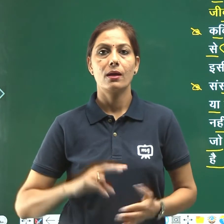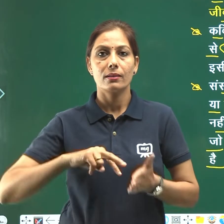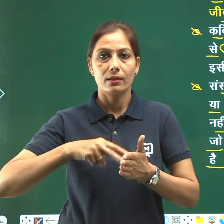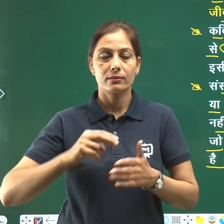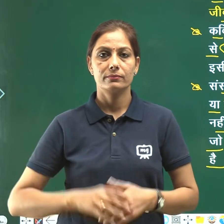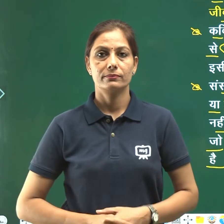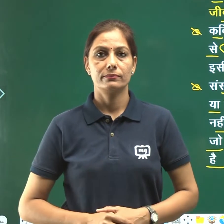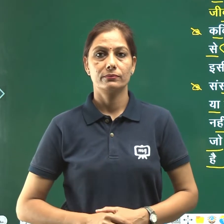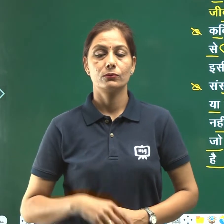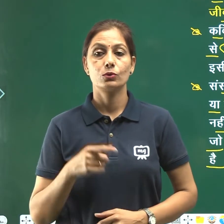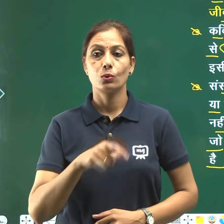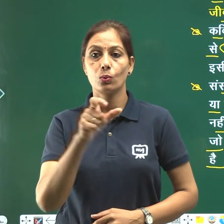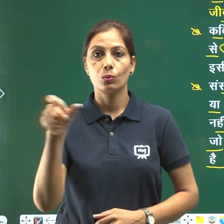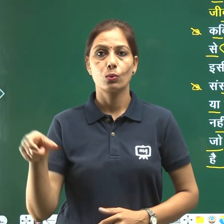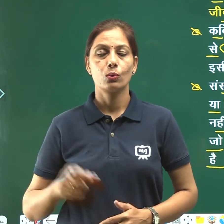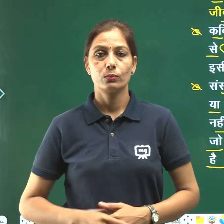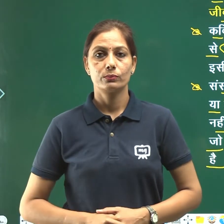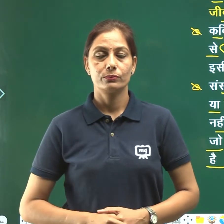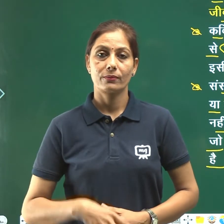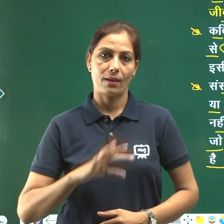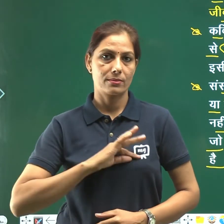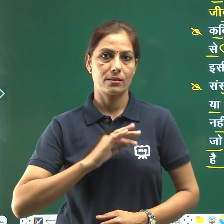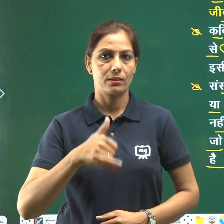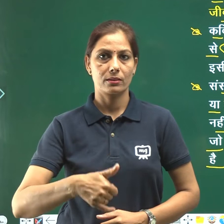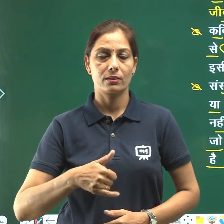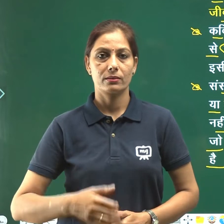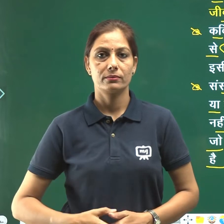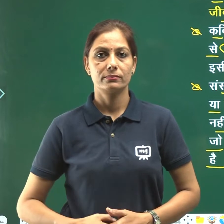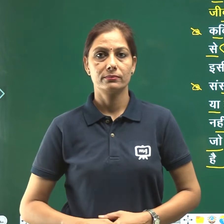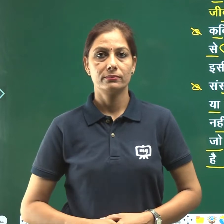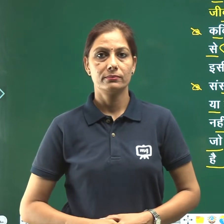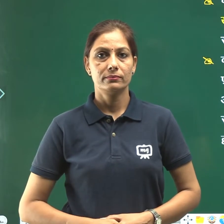अर्थात जो उनको अच्छा लगता है।